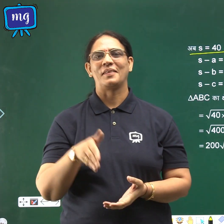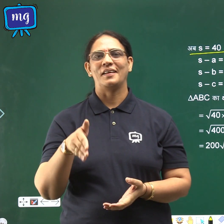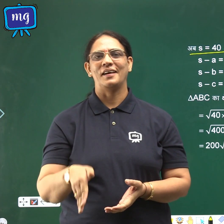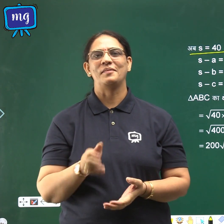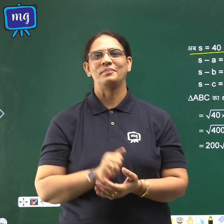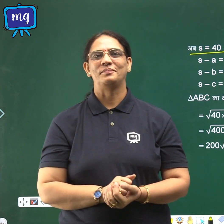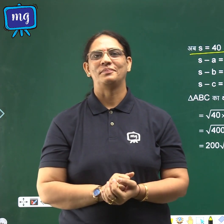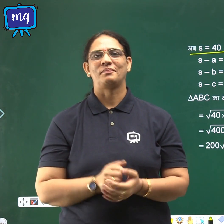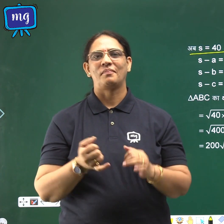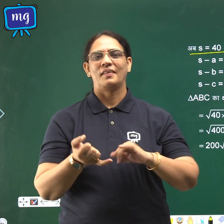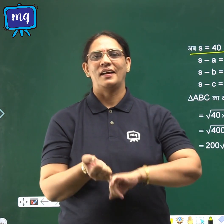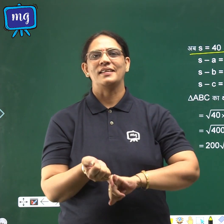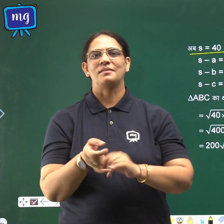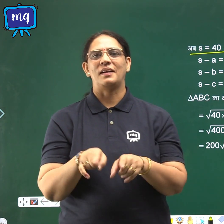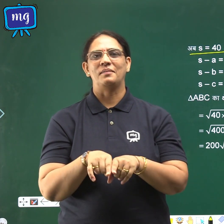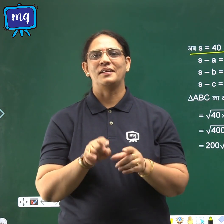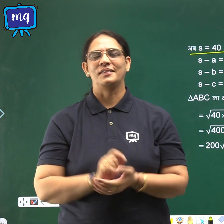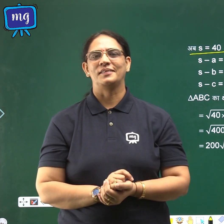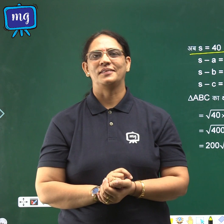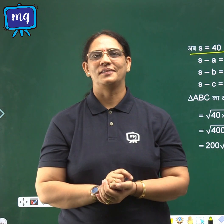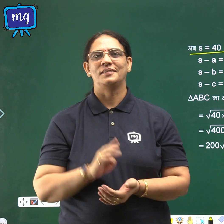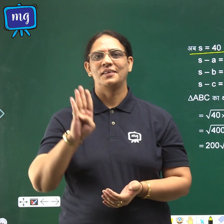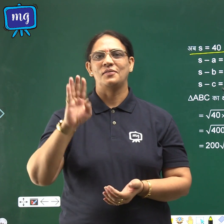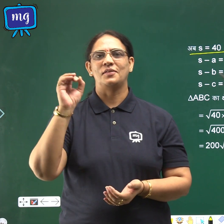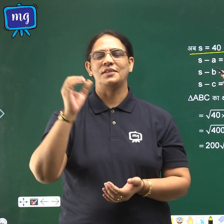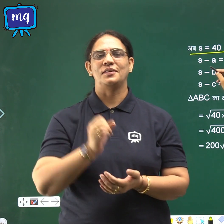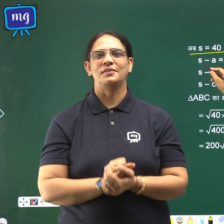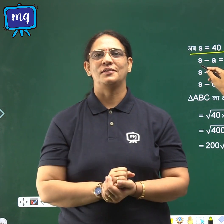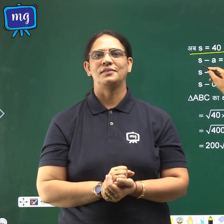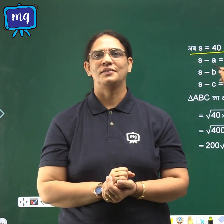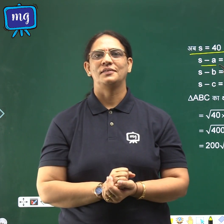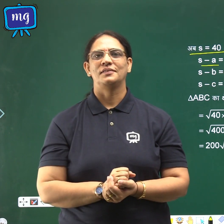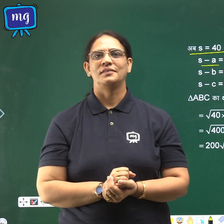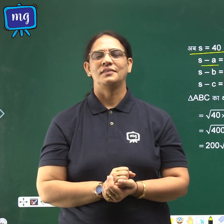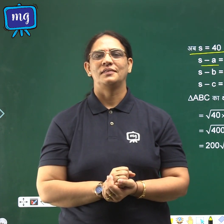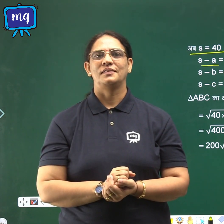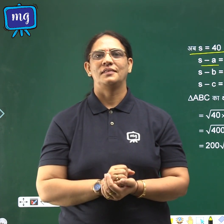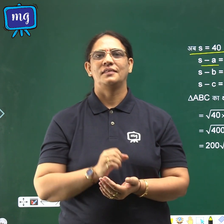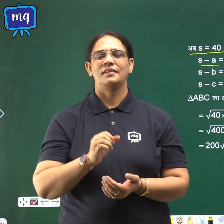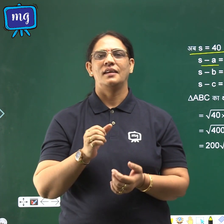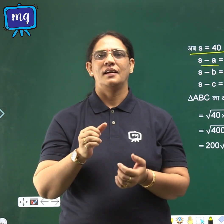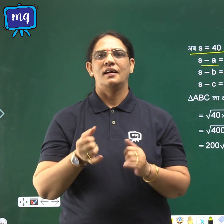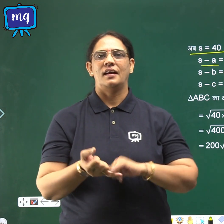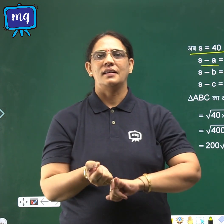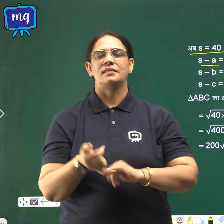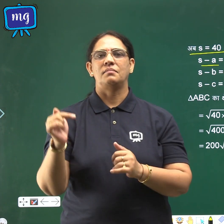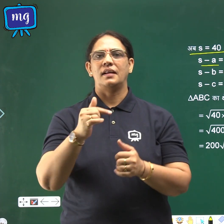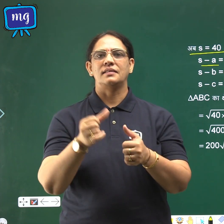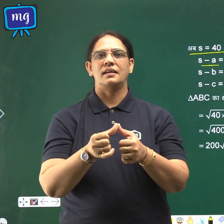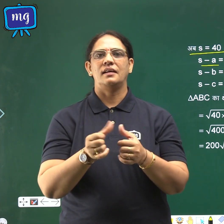अब S बराबर 40 S माइनस A